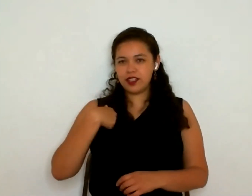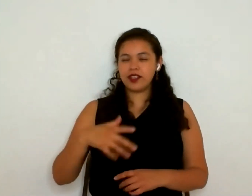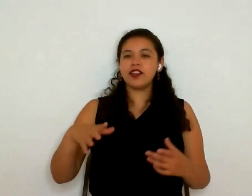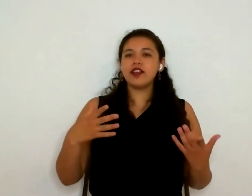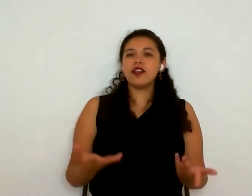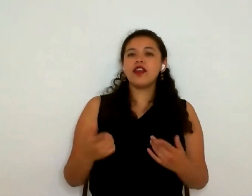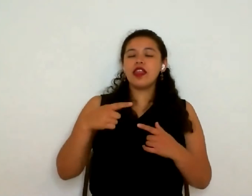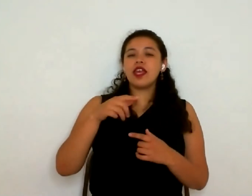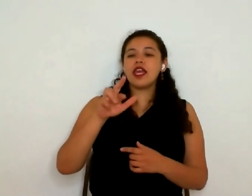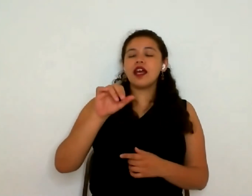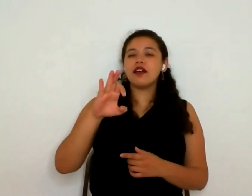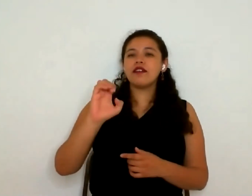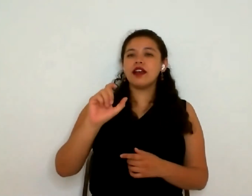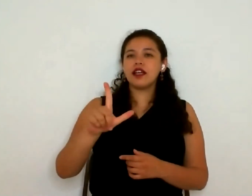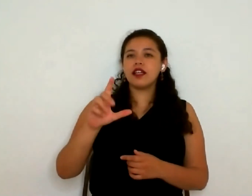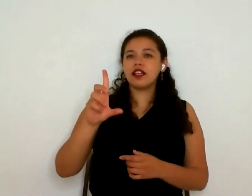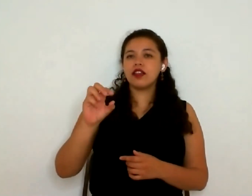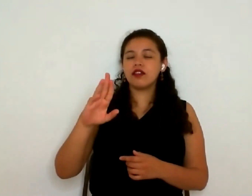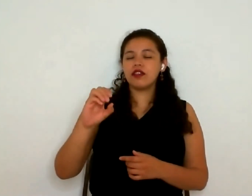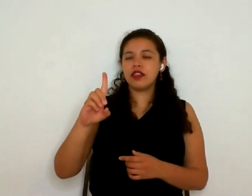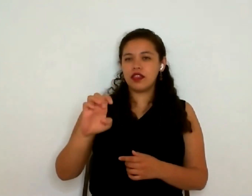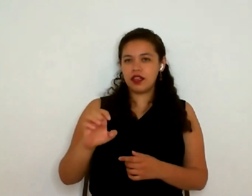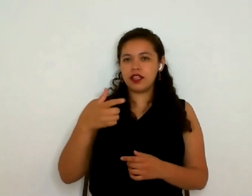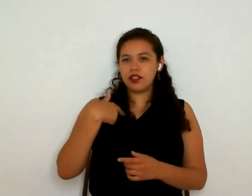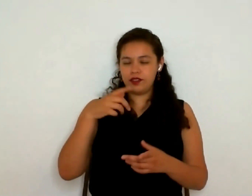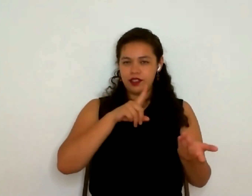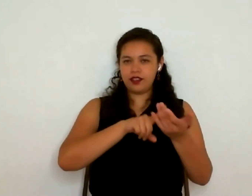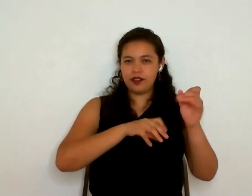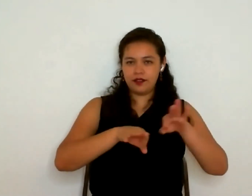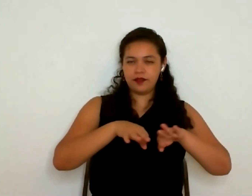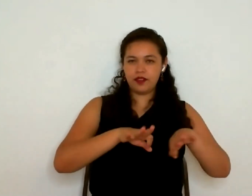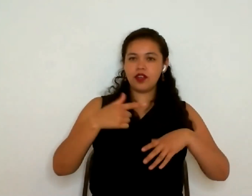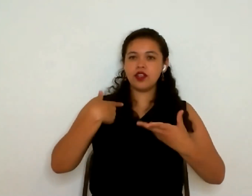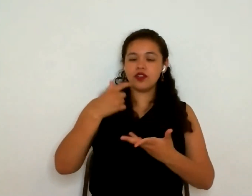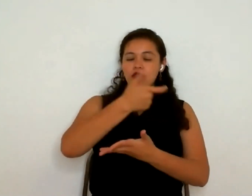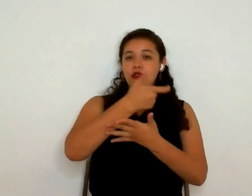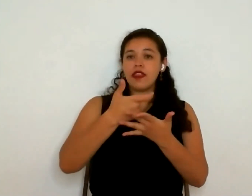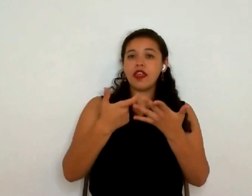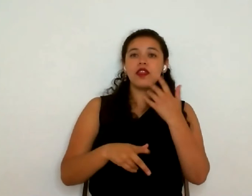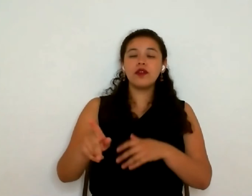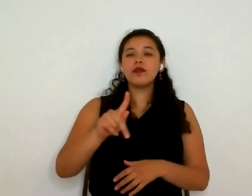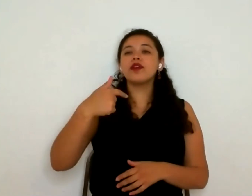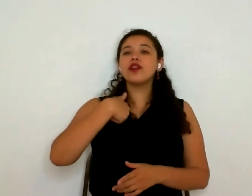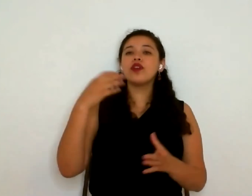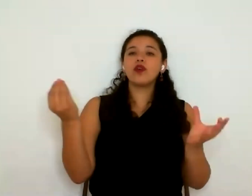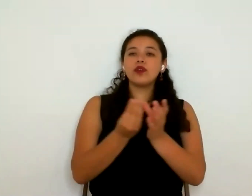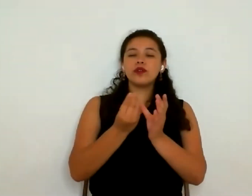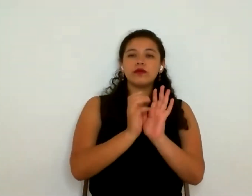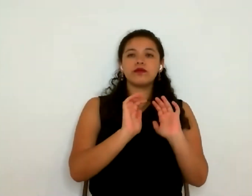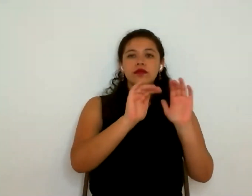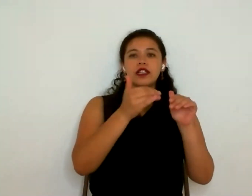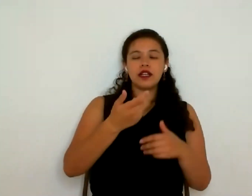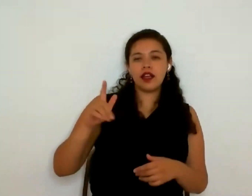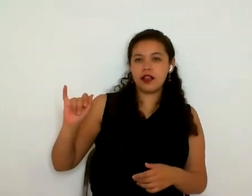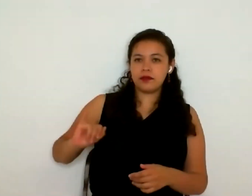yo soy el contador público y me mi interés de tomar este curso es porque nosotros